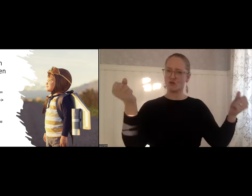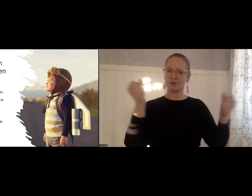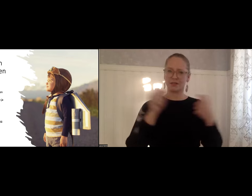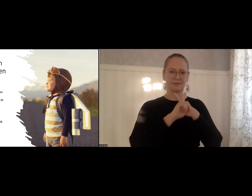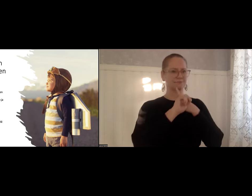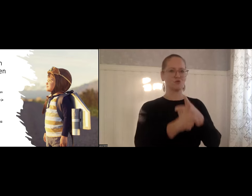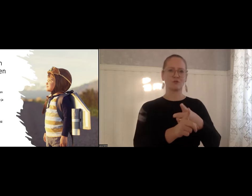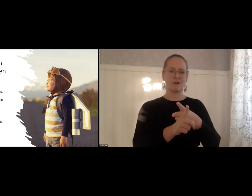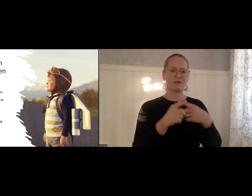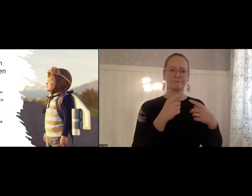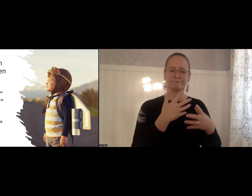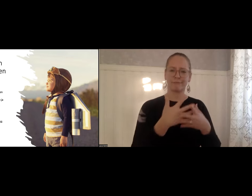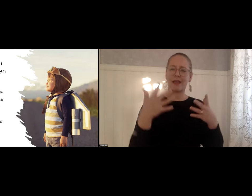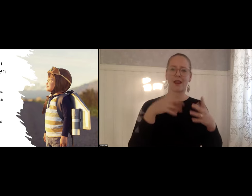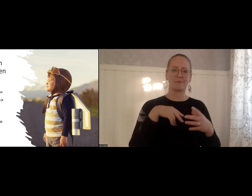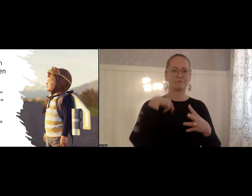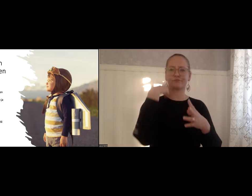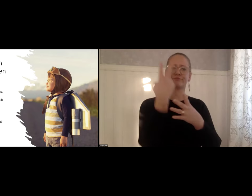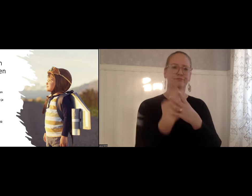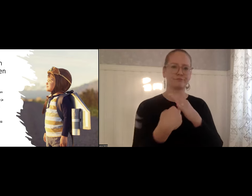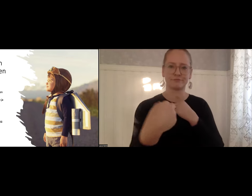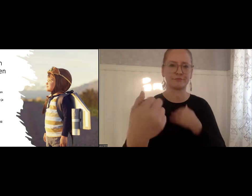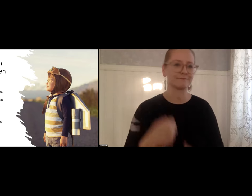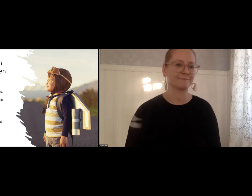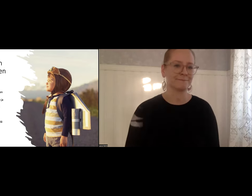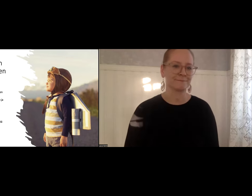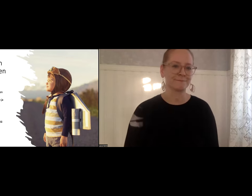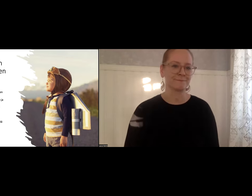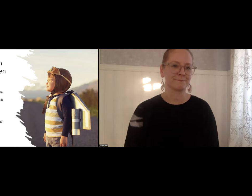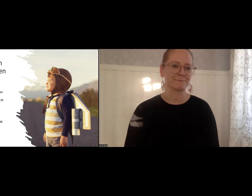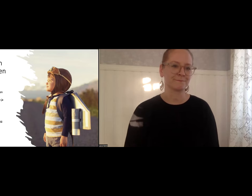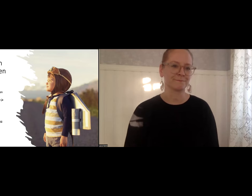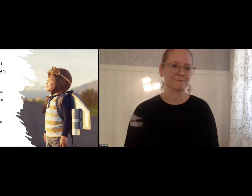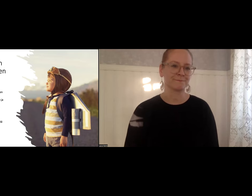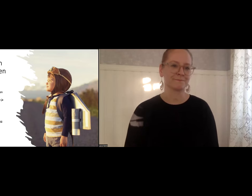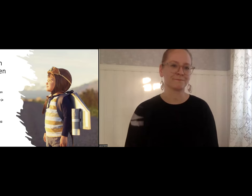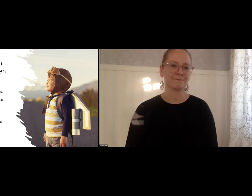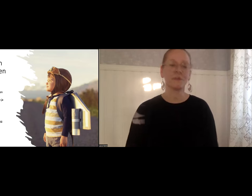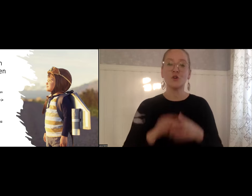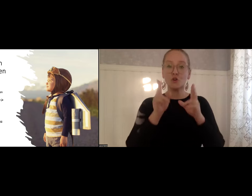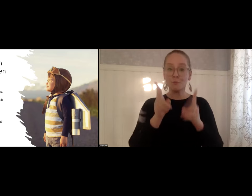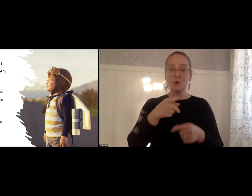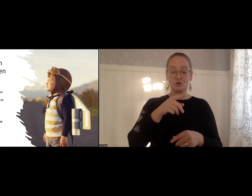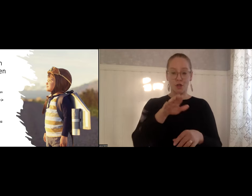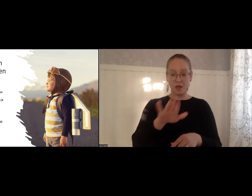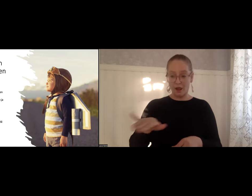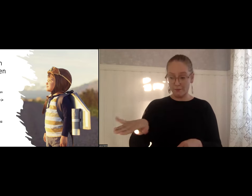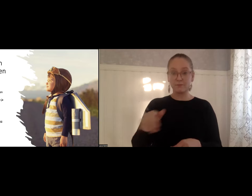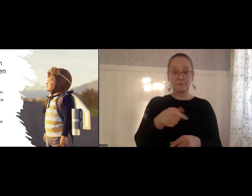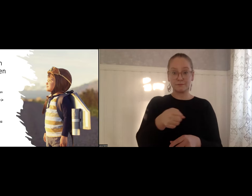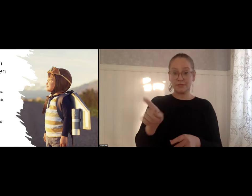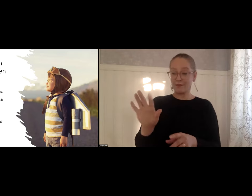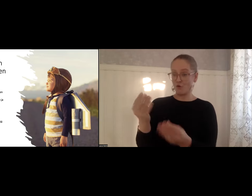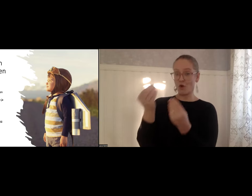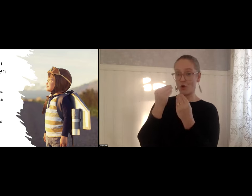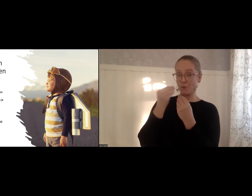Ja se, että me aikuiset olisimme rohkeammin mukana siinä kielimaailmassa ja sukeltaisimme sinne, missä